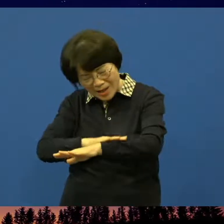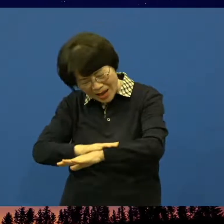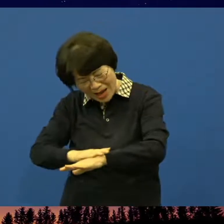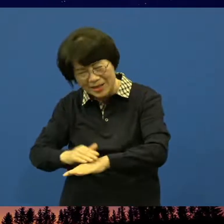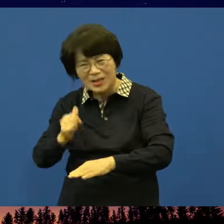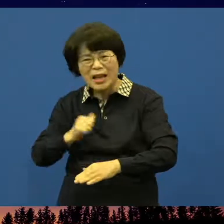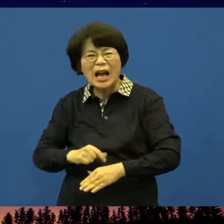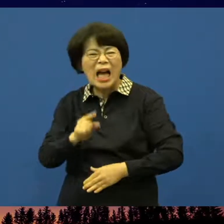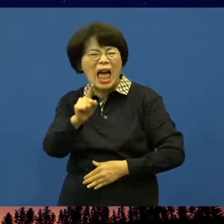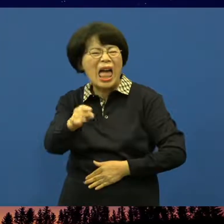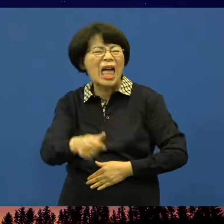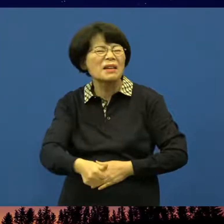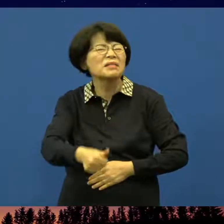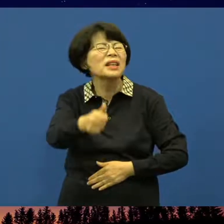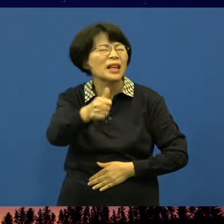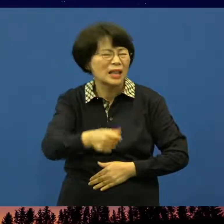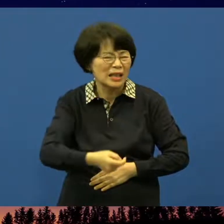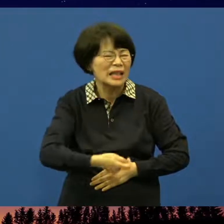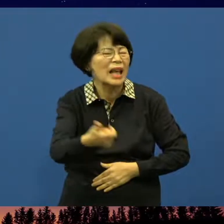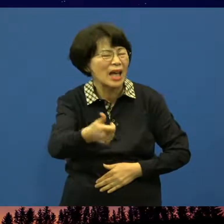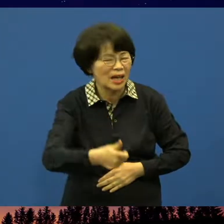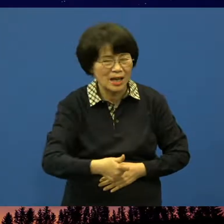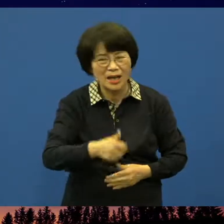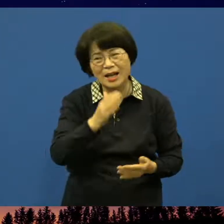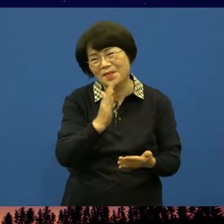그러면 안 돼요, 여러분. 잘 들어줬어요.